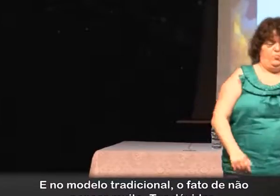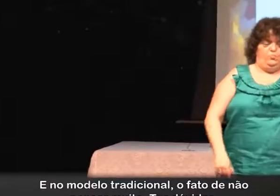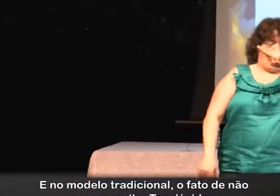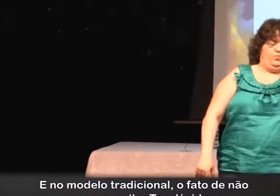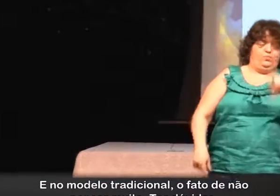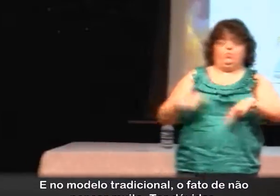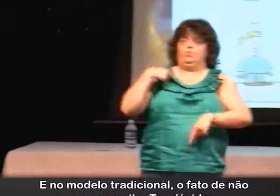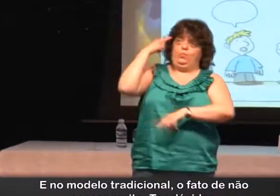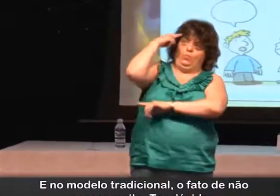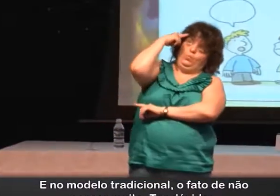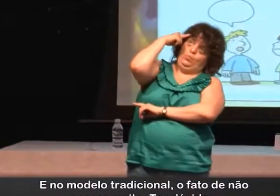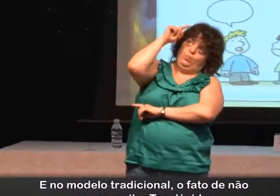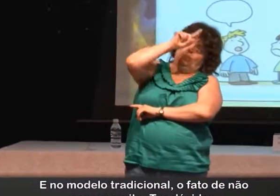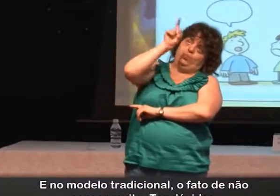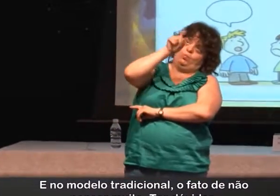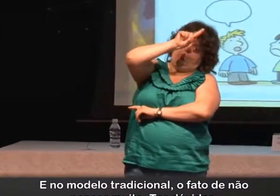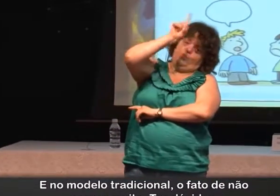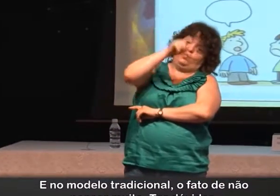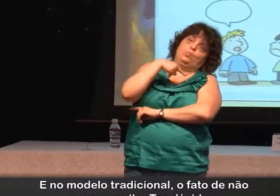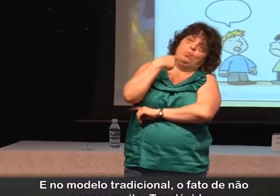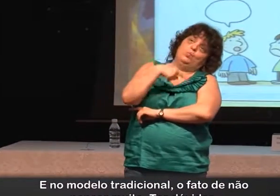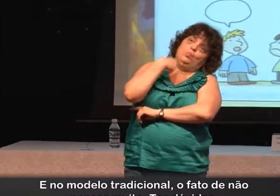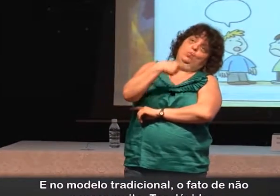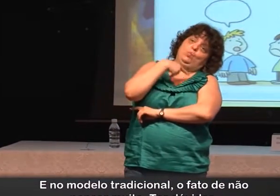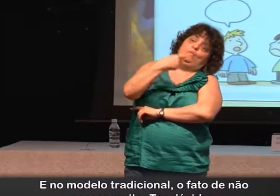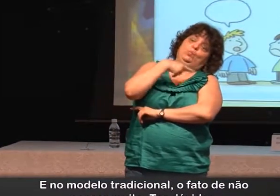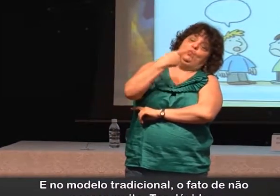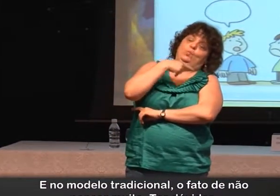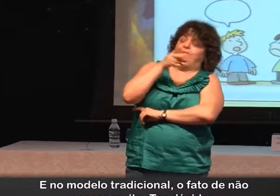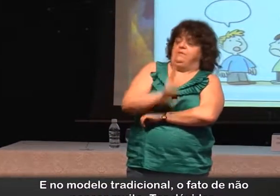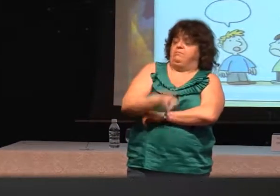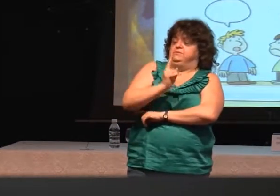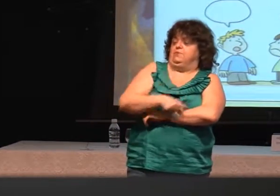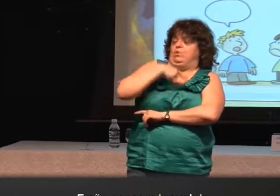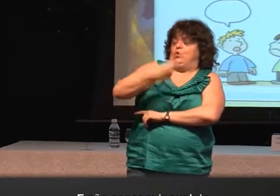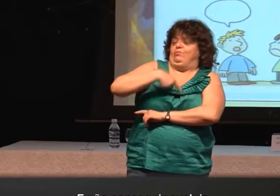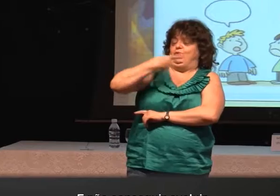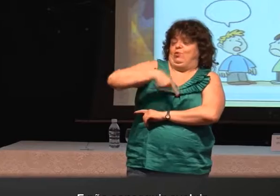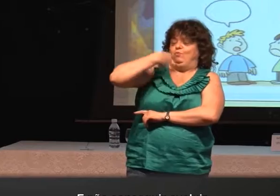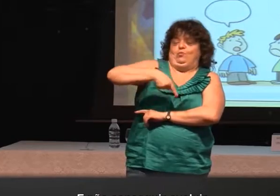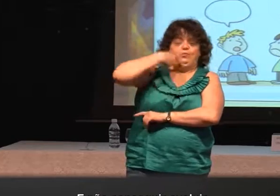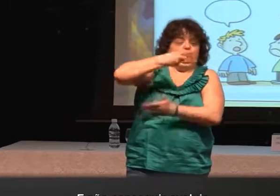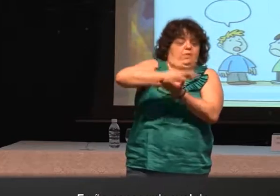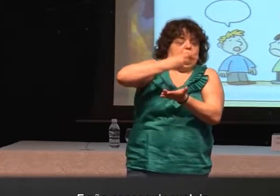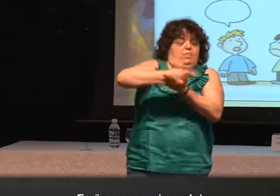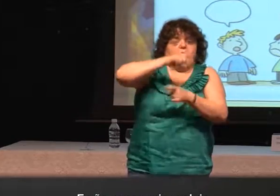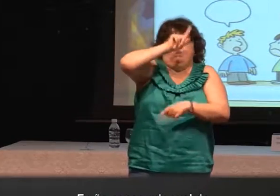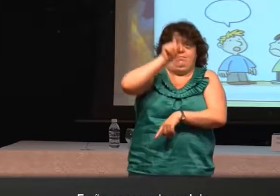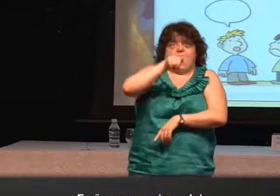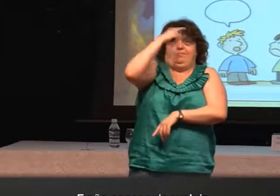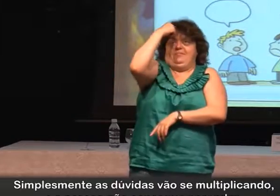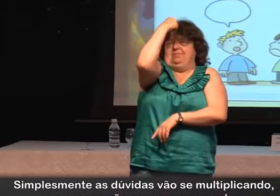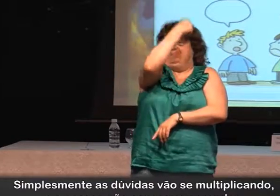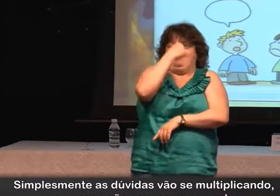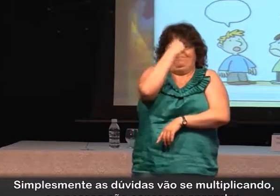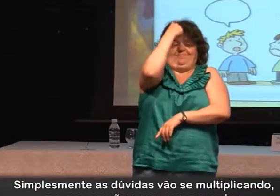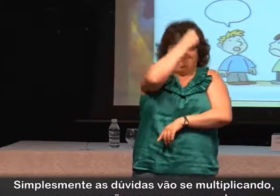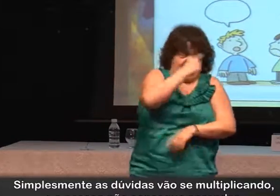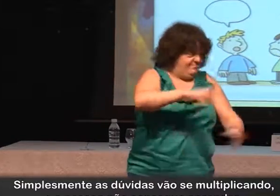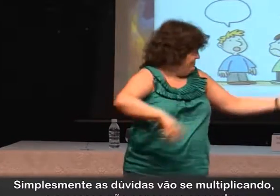apenas de não pensar muito, ter dúvidas e não consegue evoluir, né? Simplesmente as dúvidas